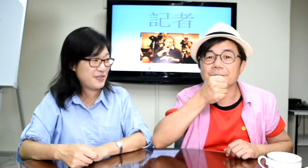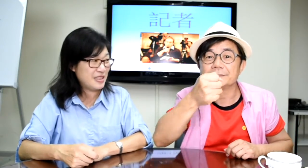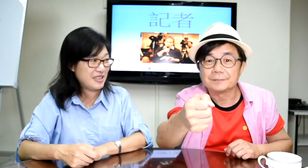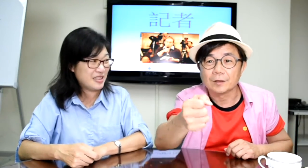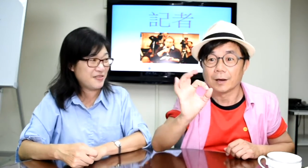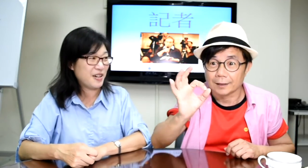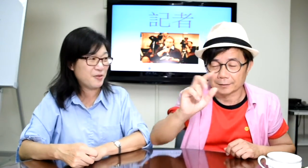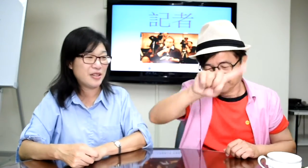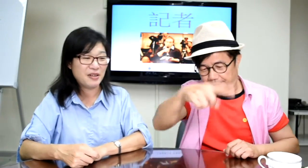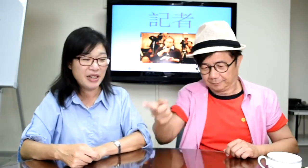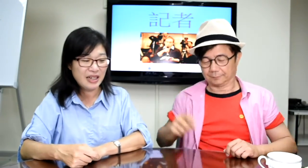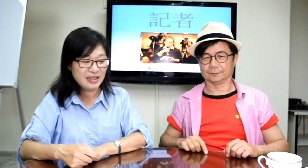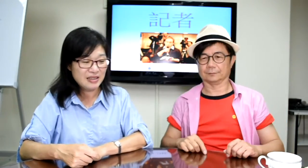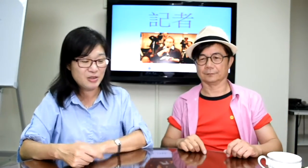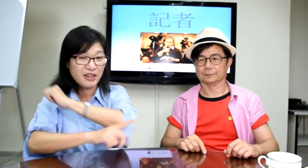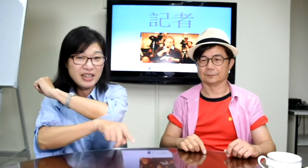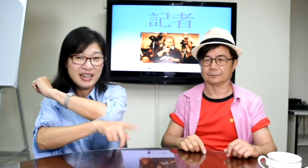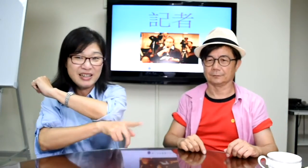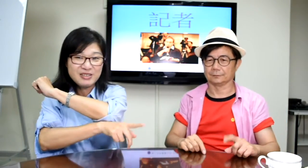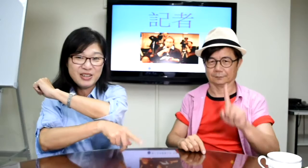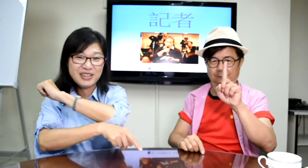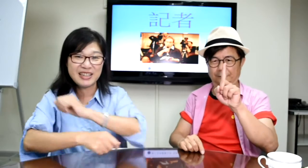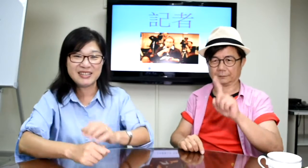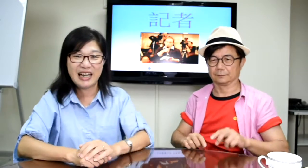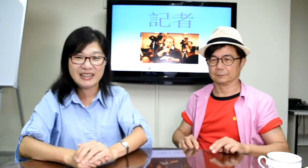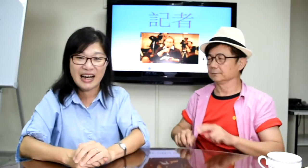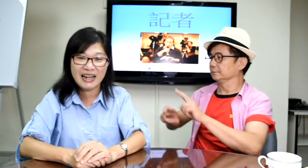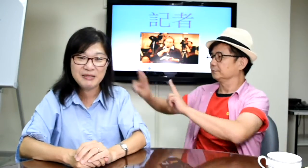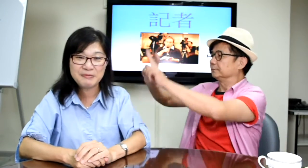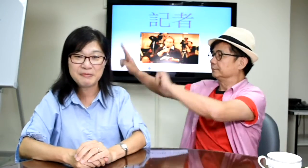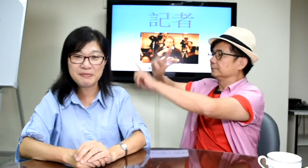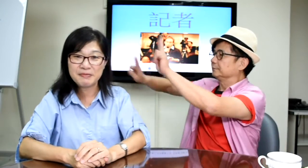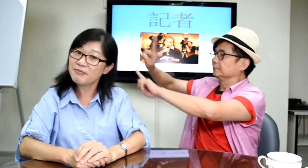记者访问 ，OK， 最后一个哦，最后一个抢答，